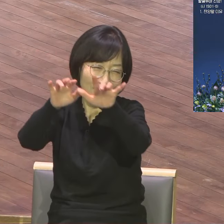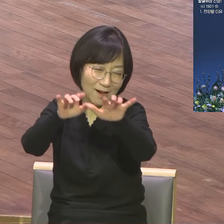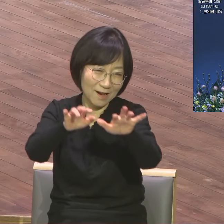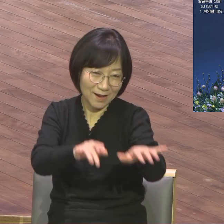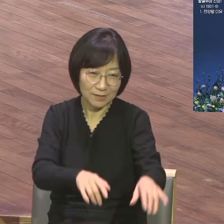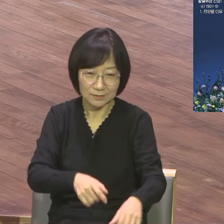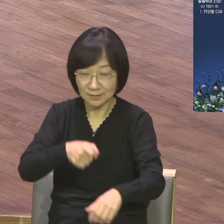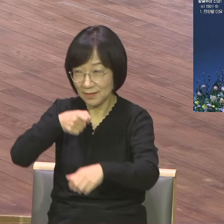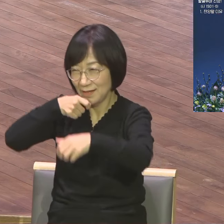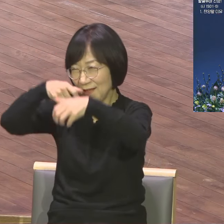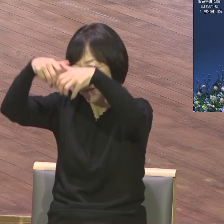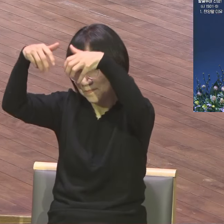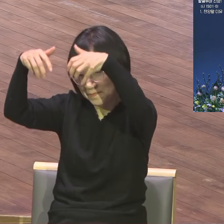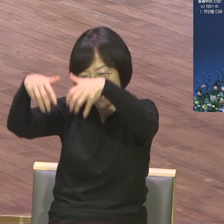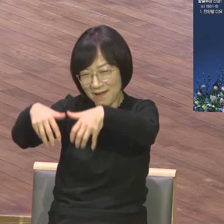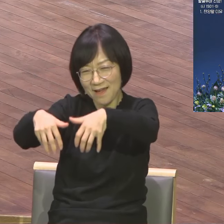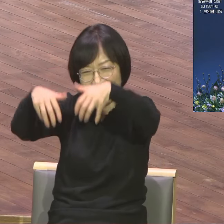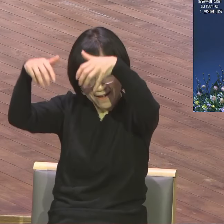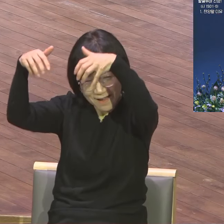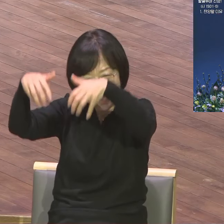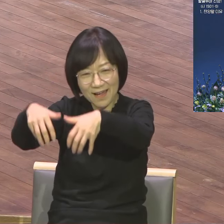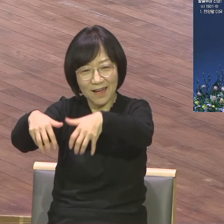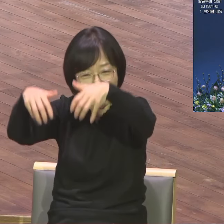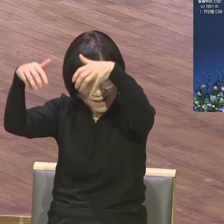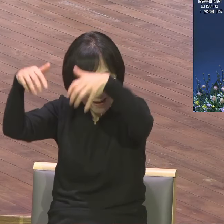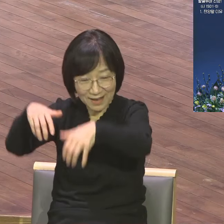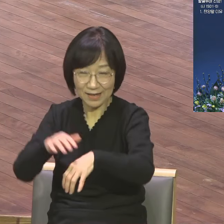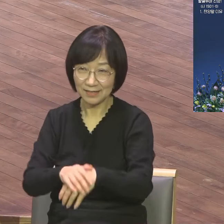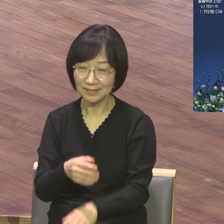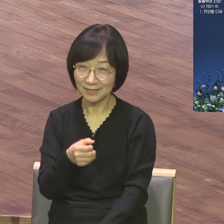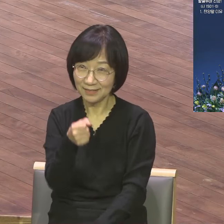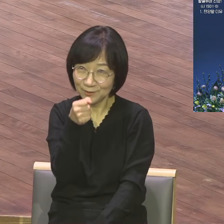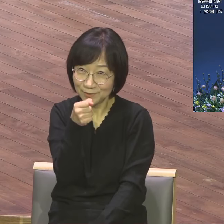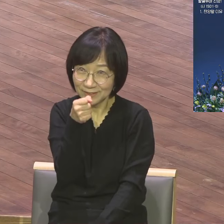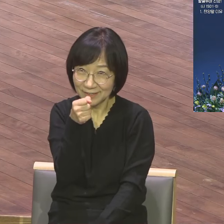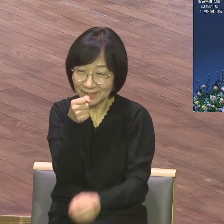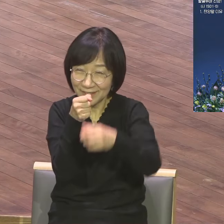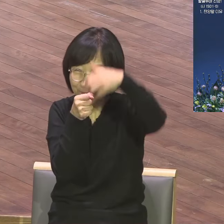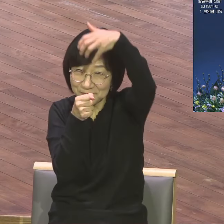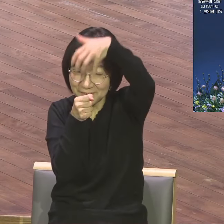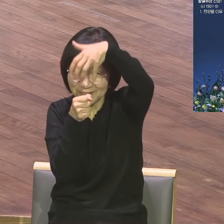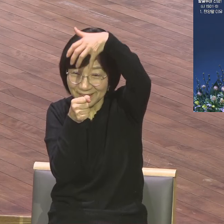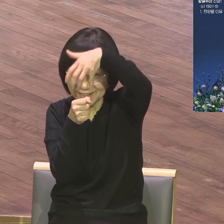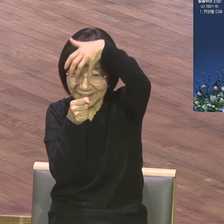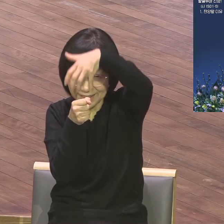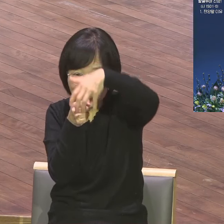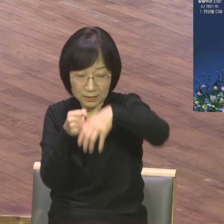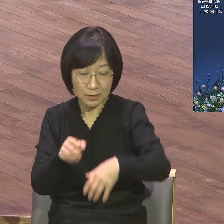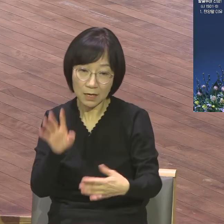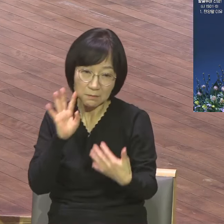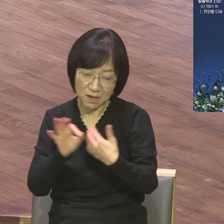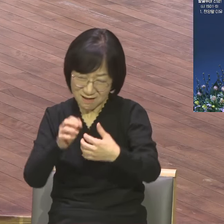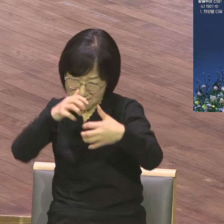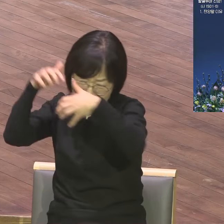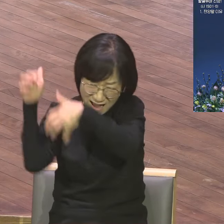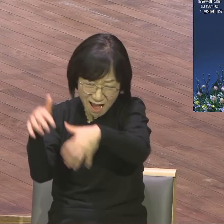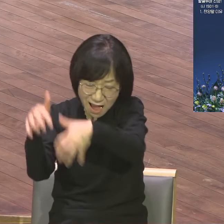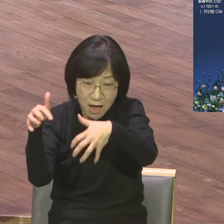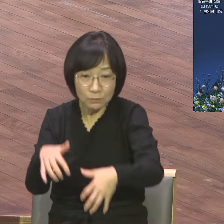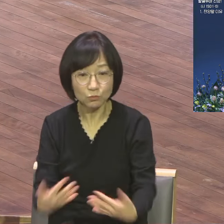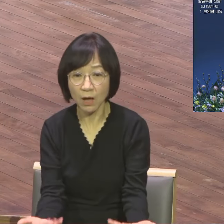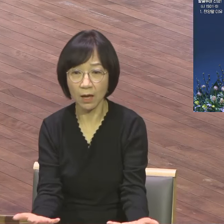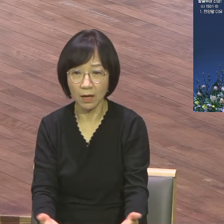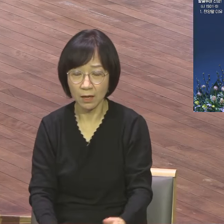촤, 사람이 감당할 만큼 우산 쓸 만큼 촤, 이게 막 쏟아지면 어떻게 됐어? 이런